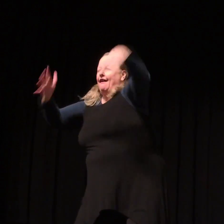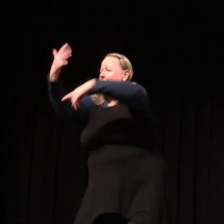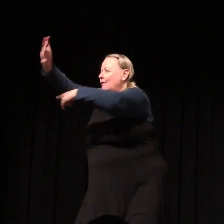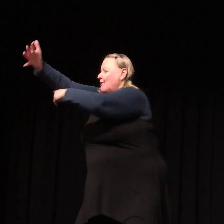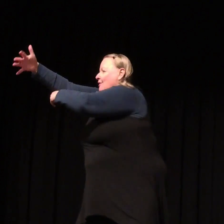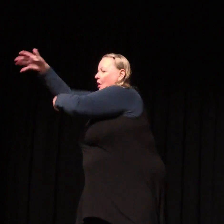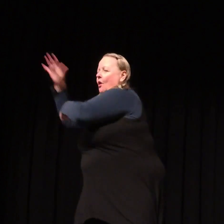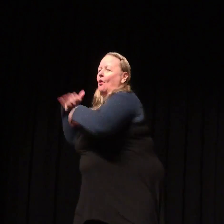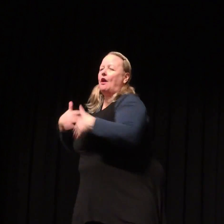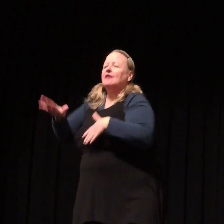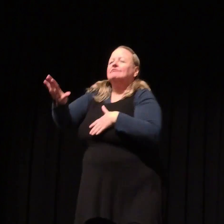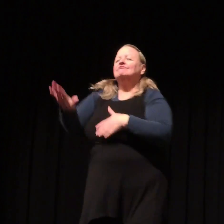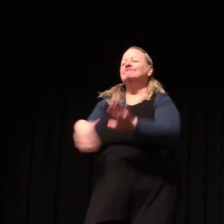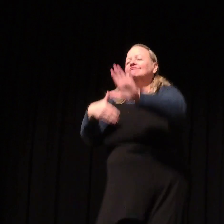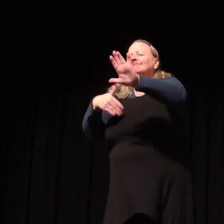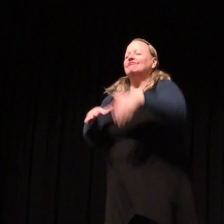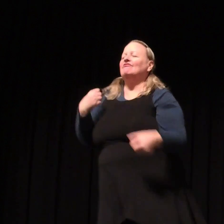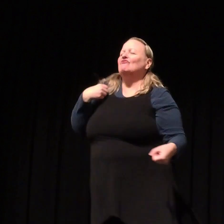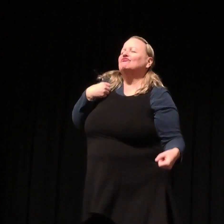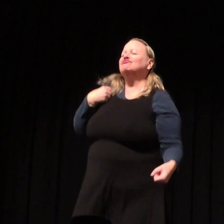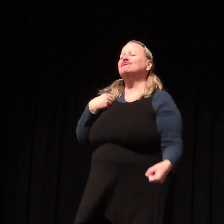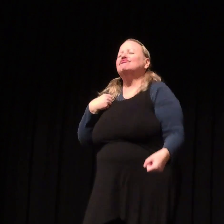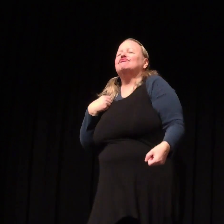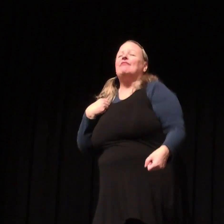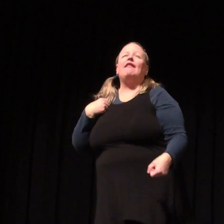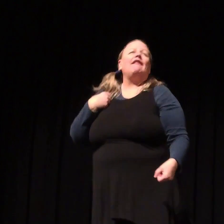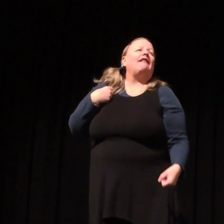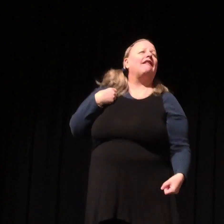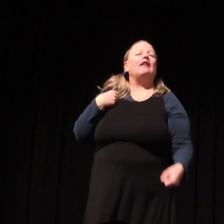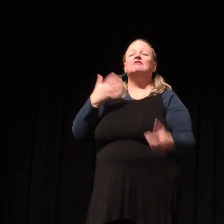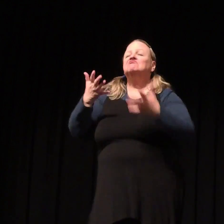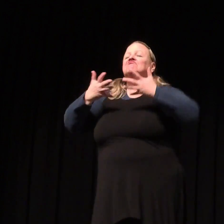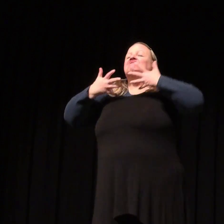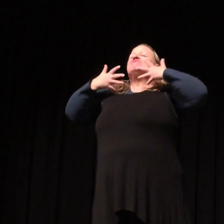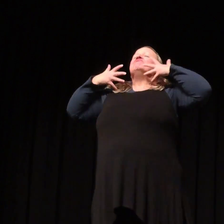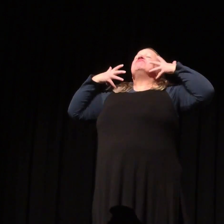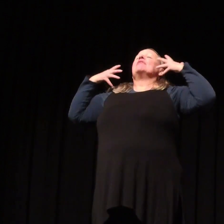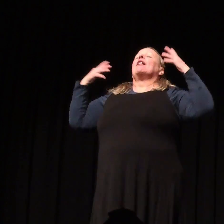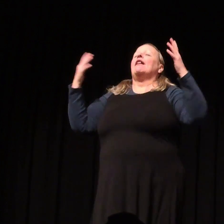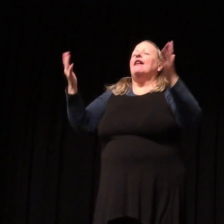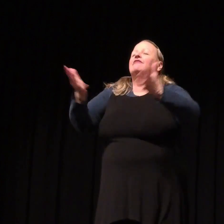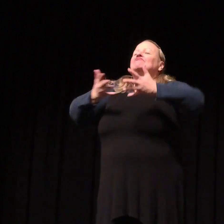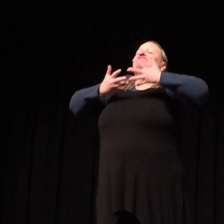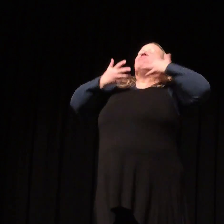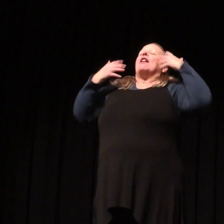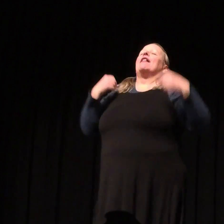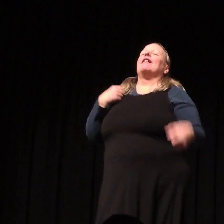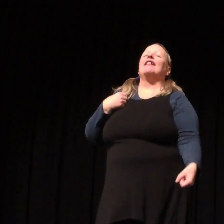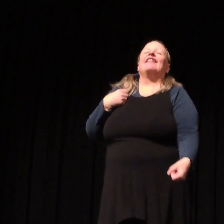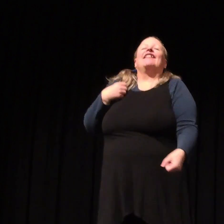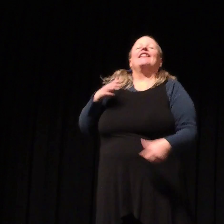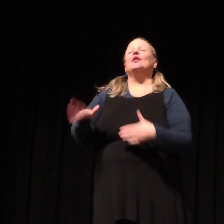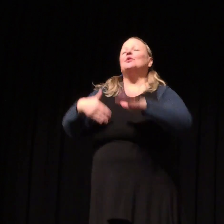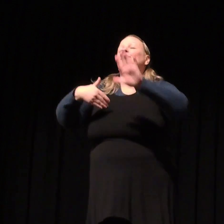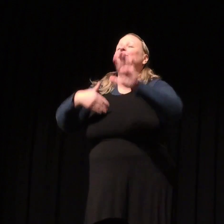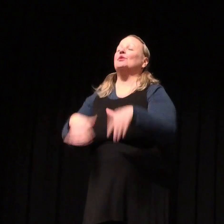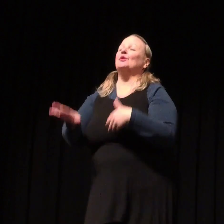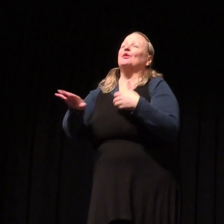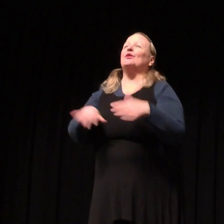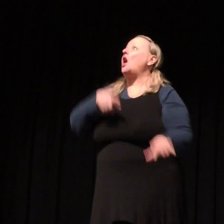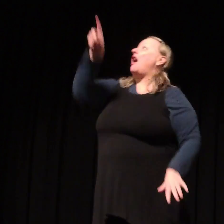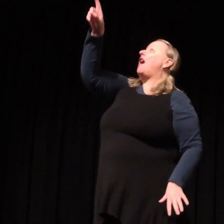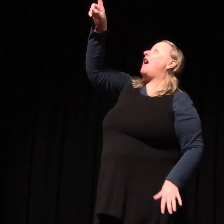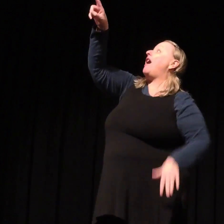a des belles montagnes, des beaux arbres. Je me promène dans la forêt. Je prends une grande respiration, ça fait du bien,